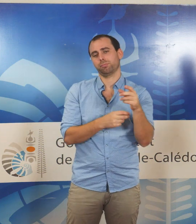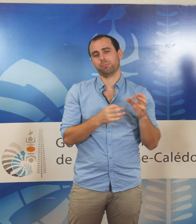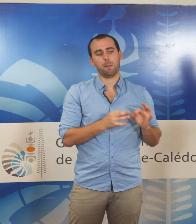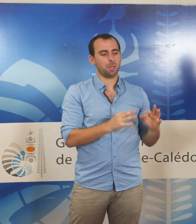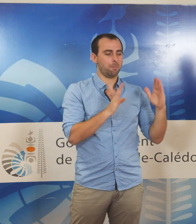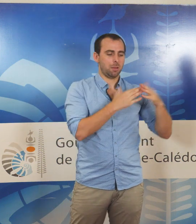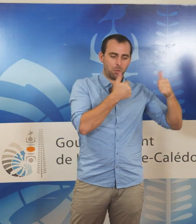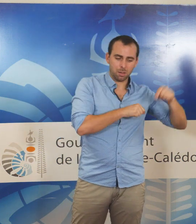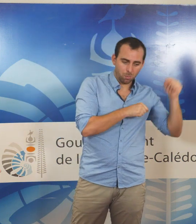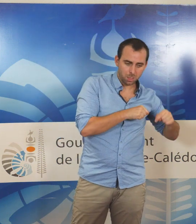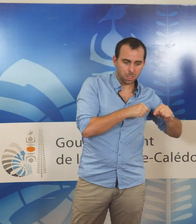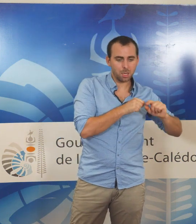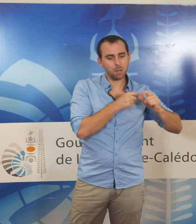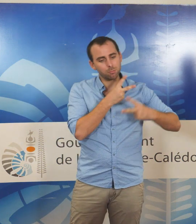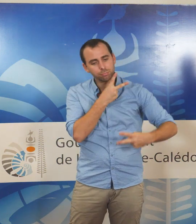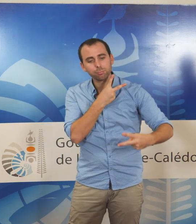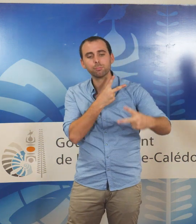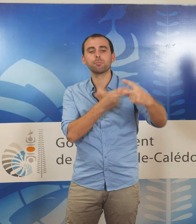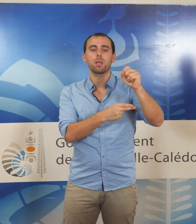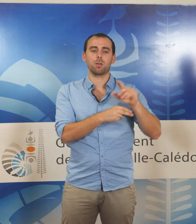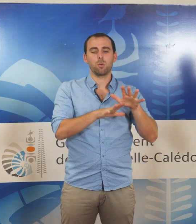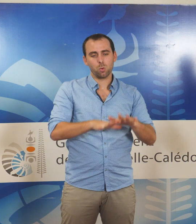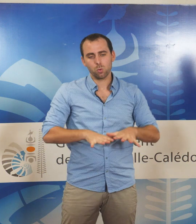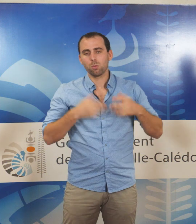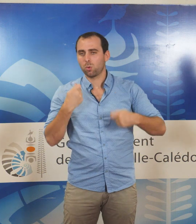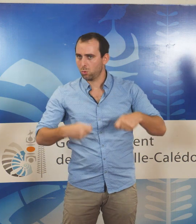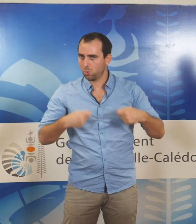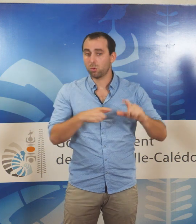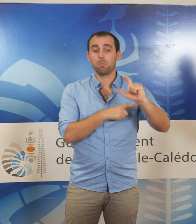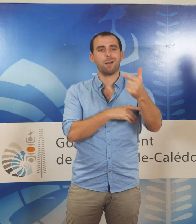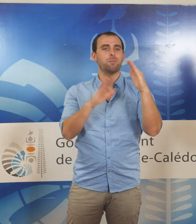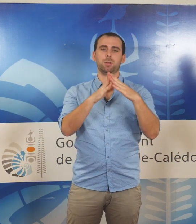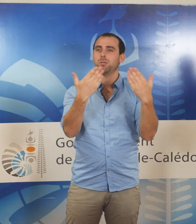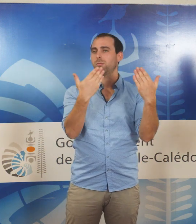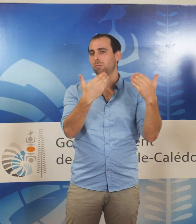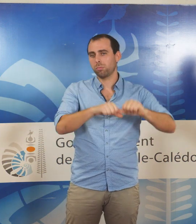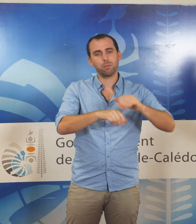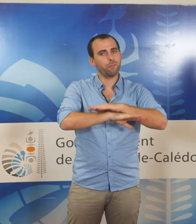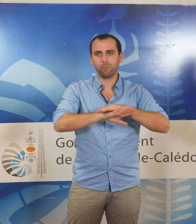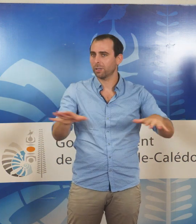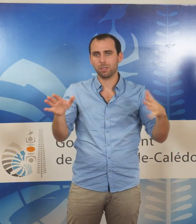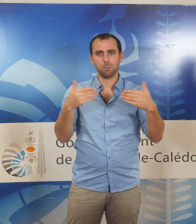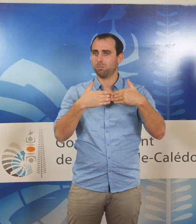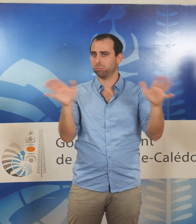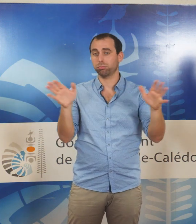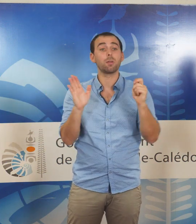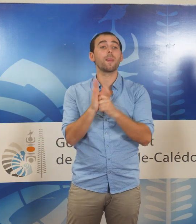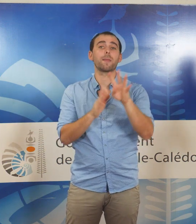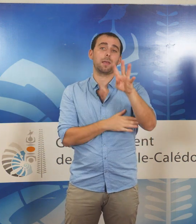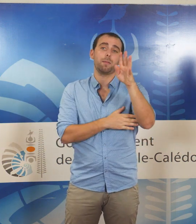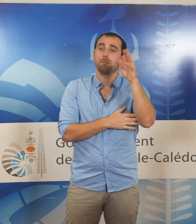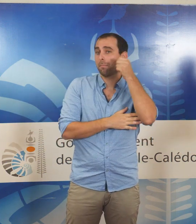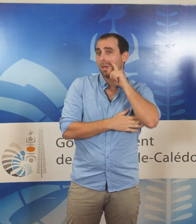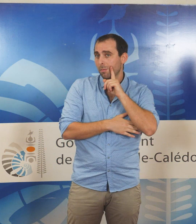la période de confinement et un déconfinement que l'on espère total à partir du 4 mai. Et nous avions